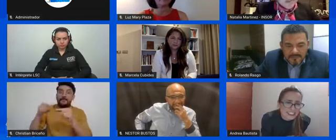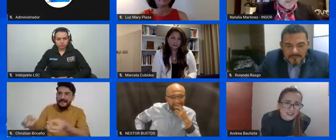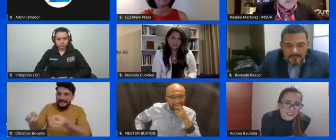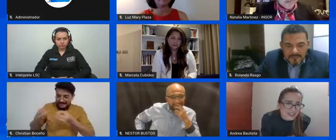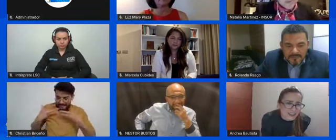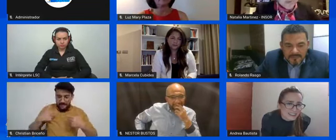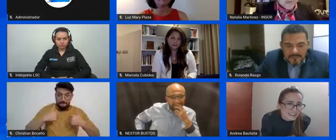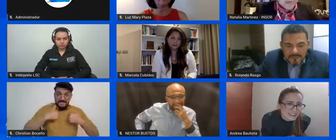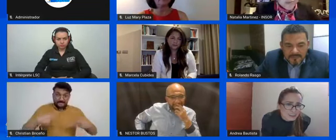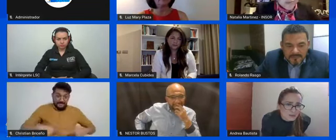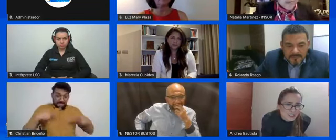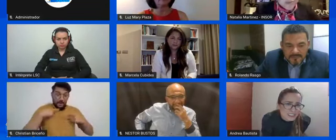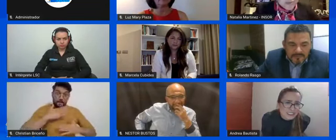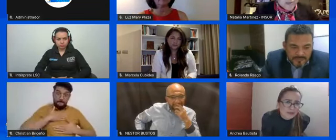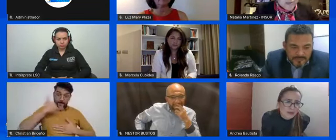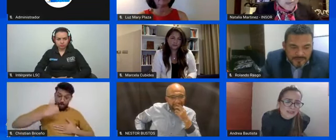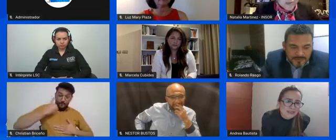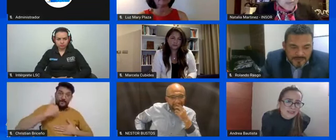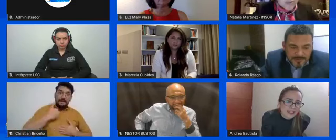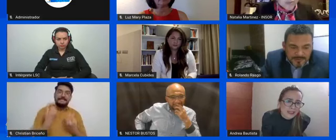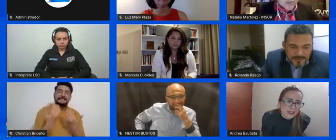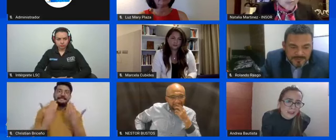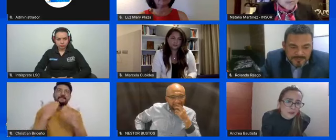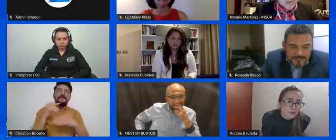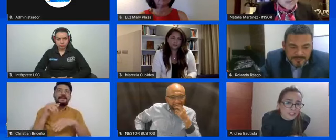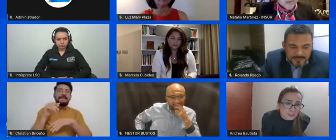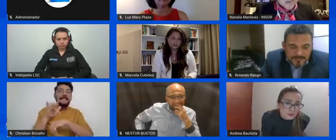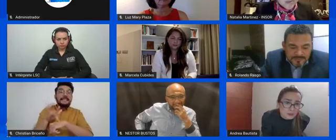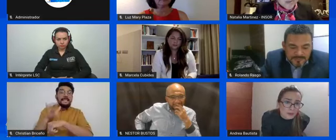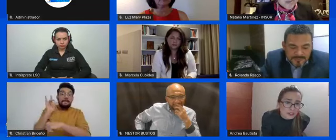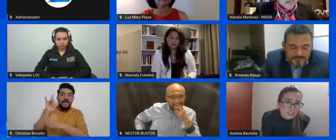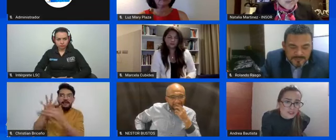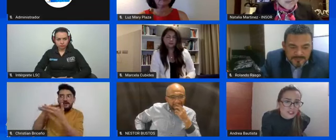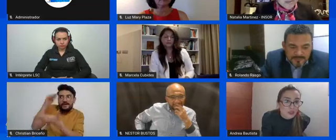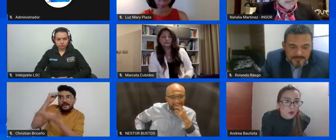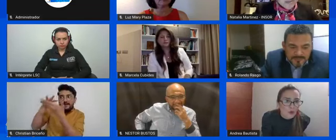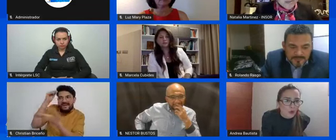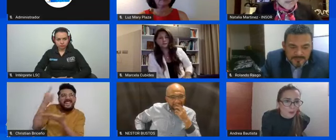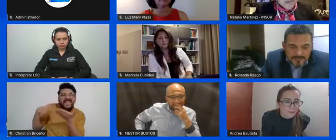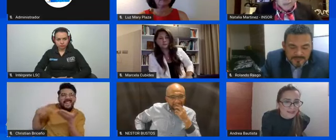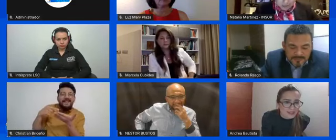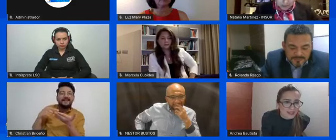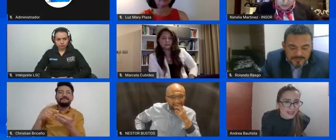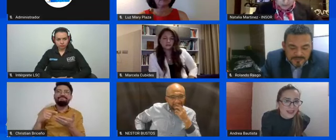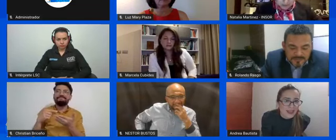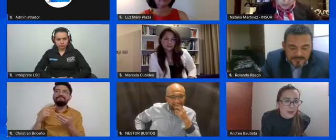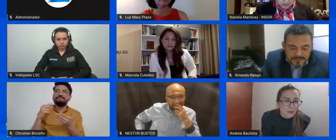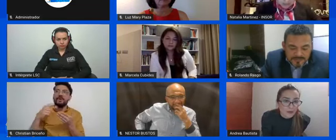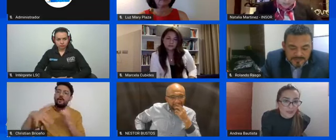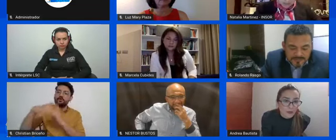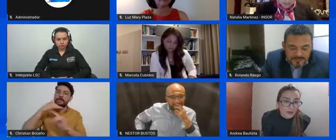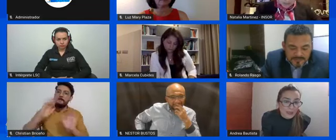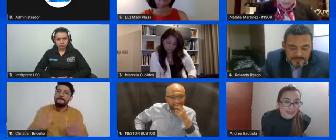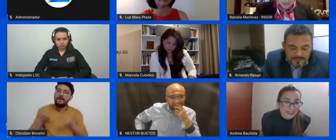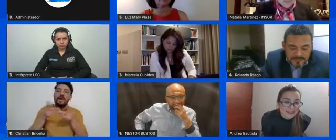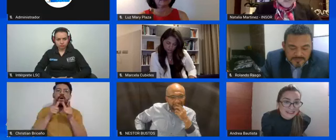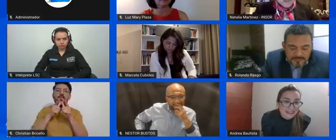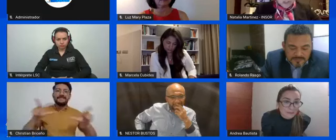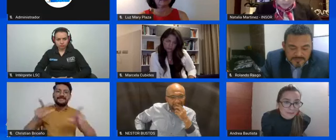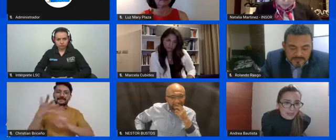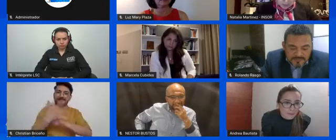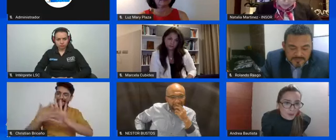que en el INSOR trabajan desde muchísimas, con muchísimos propósitos, y yo como joven pensé, bueno, qué bueno que de